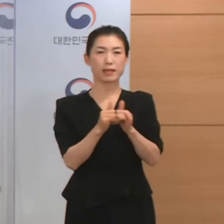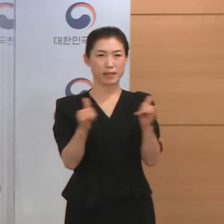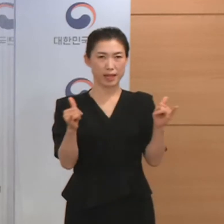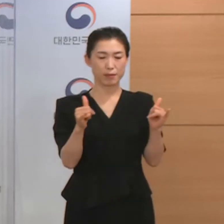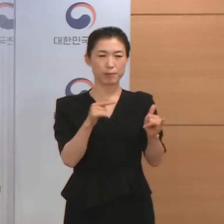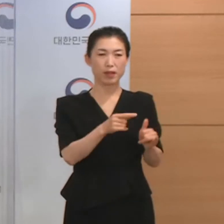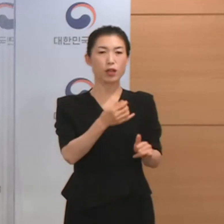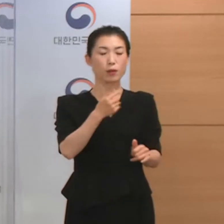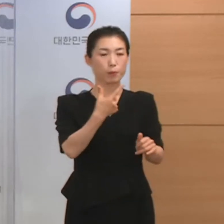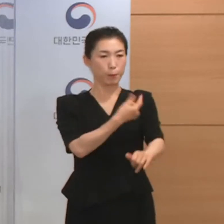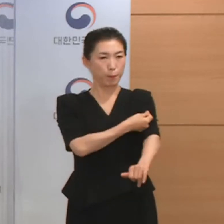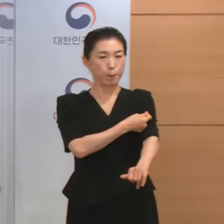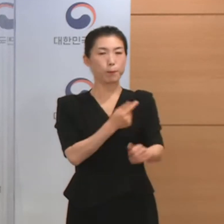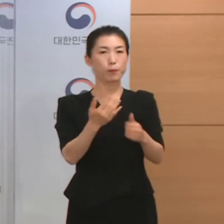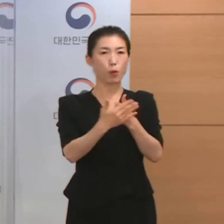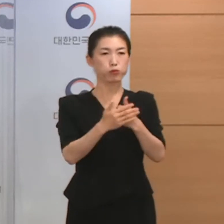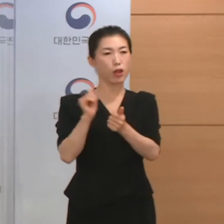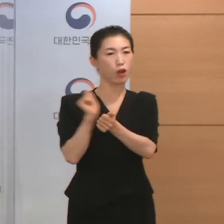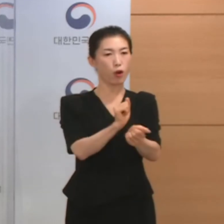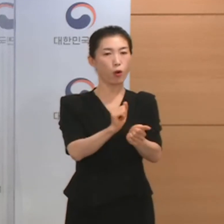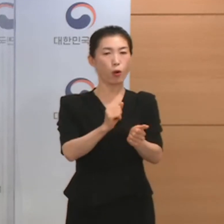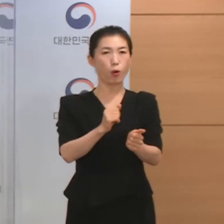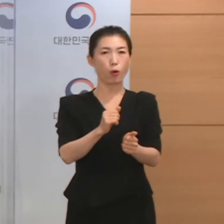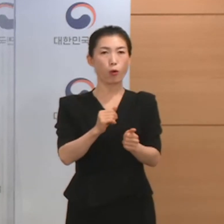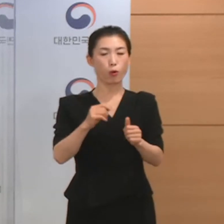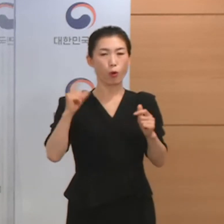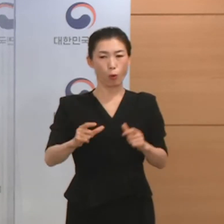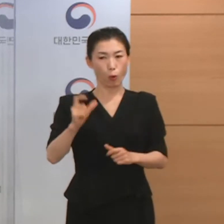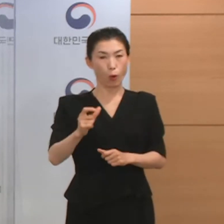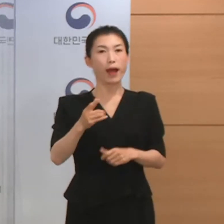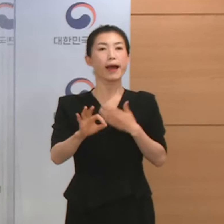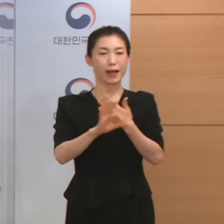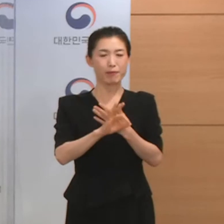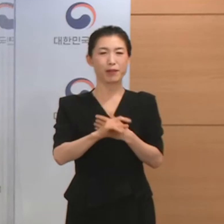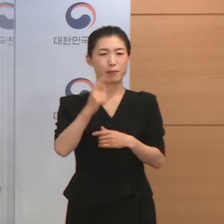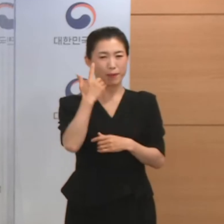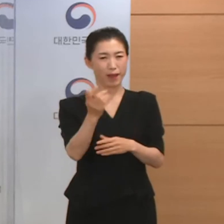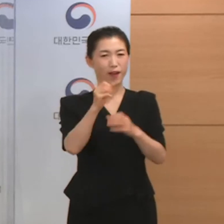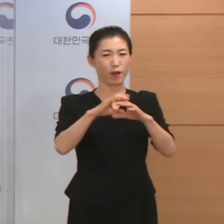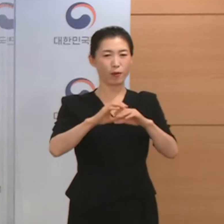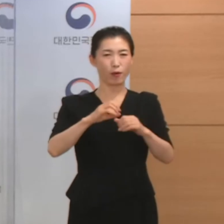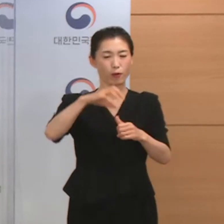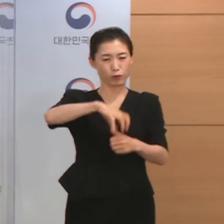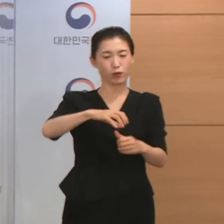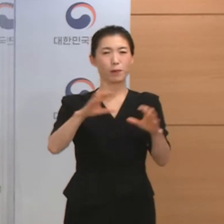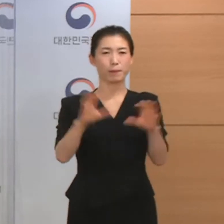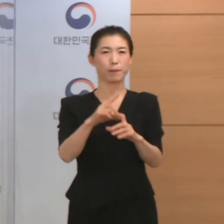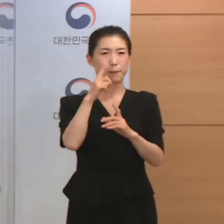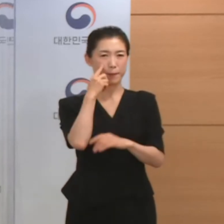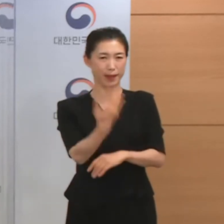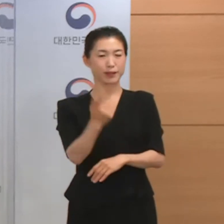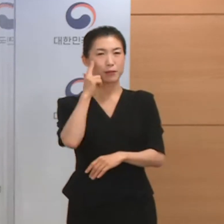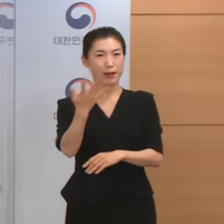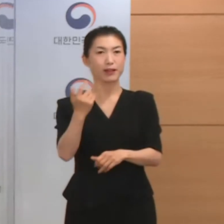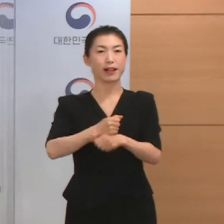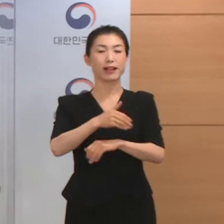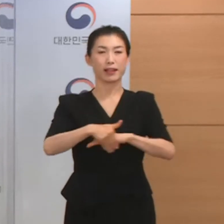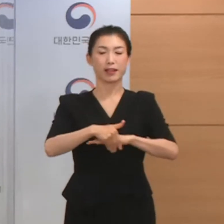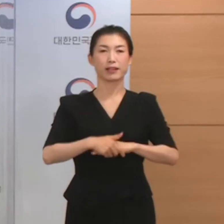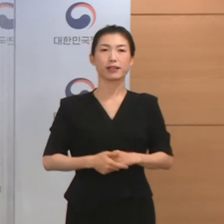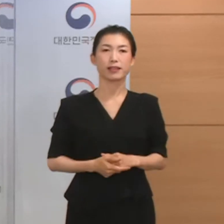나오는 것에 따라서 위험성이 떨어지는 분야들을 중심으로 검토하고 있습니다. 따라서 이런 부분들을